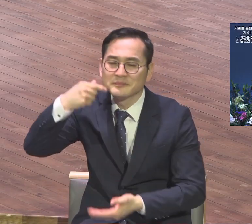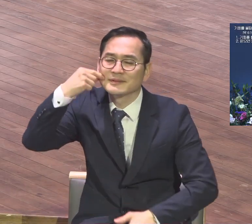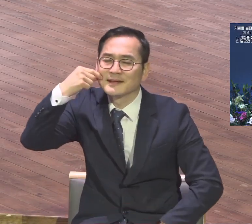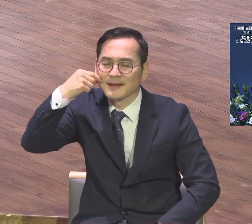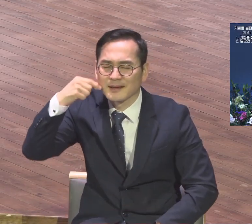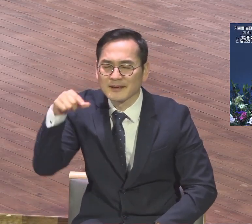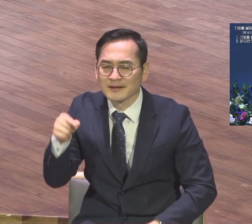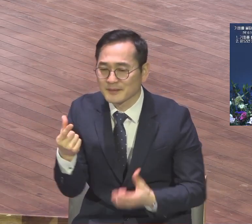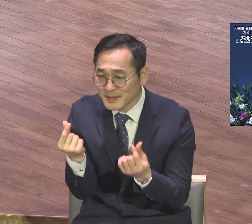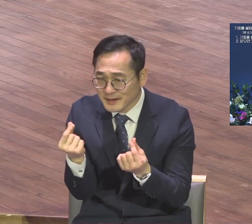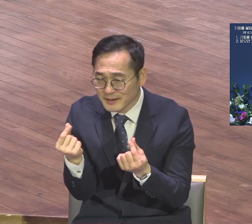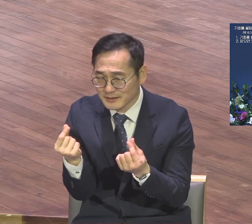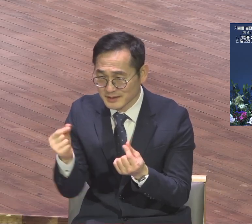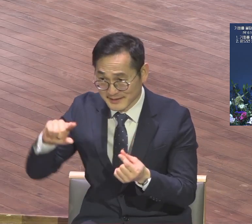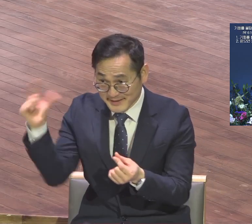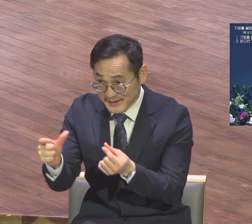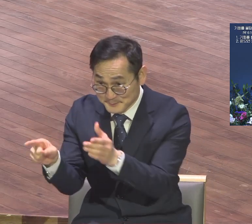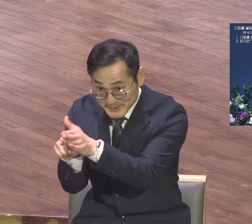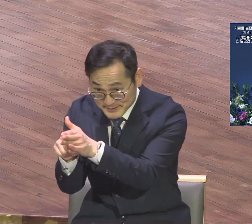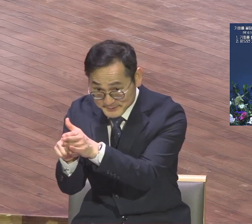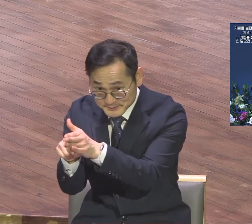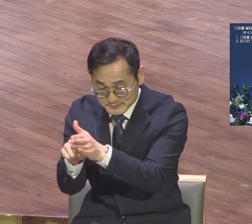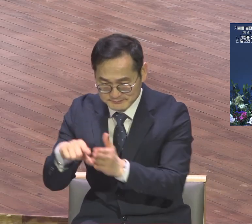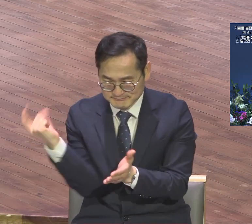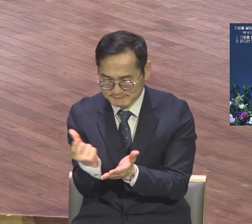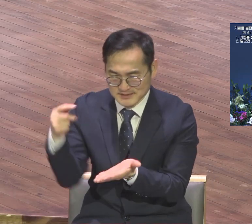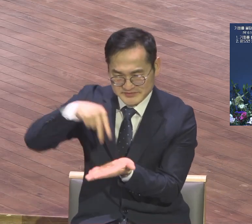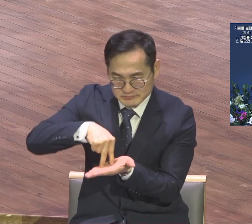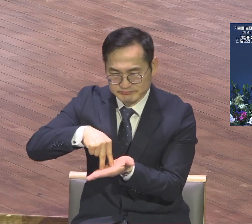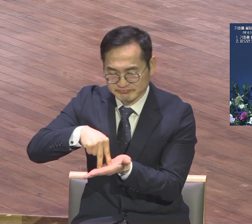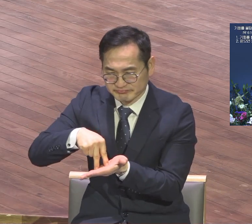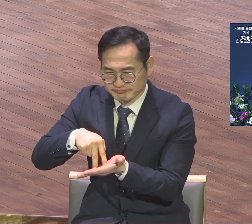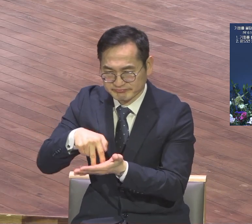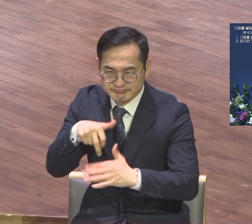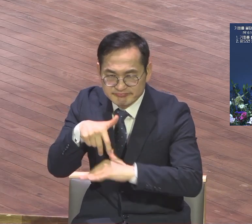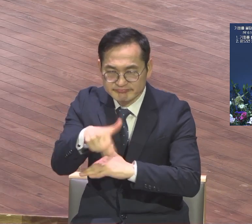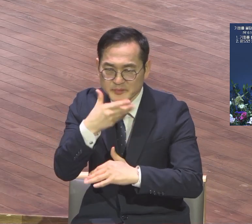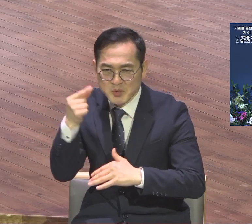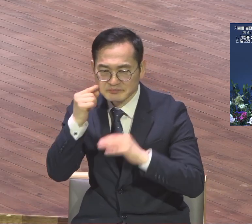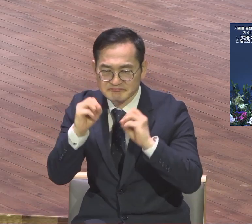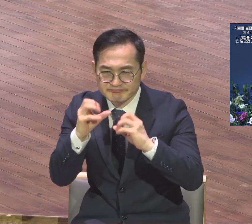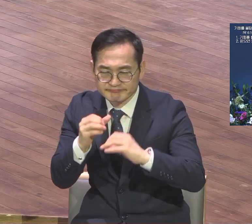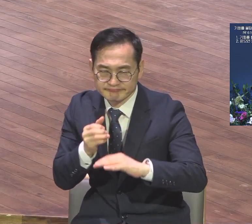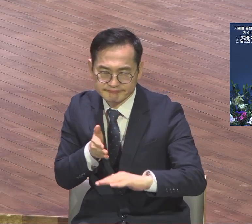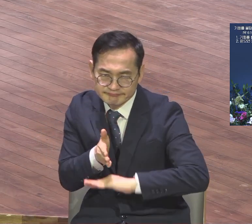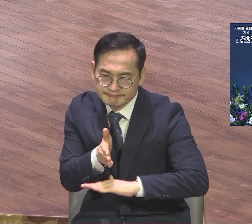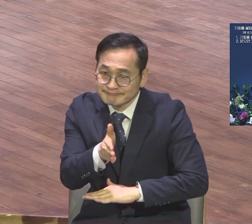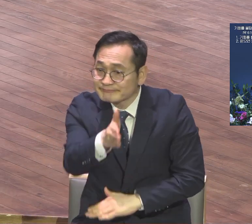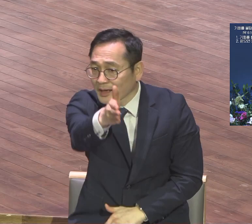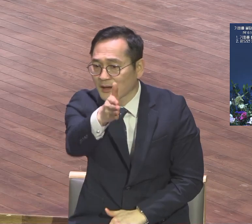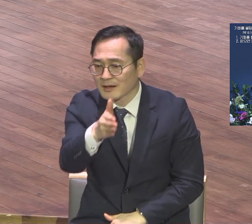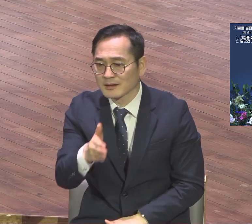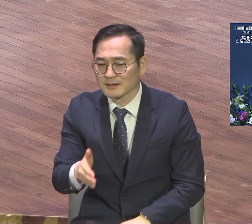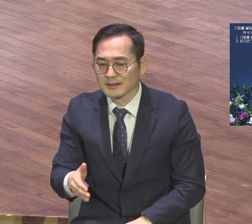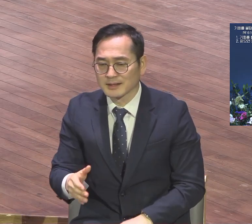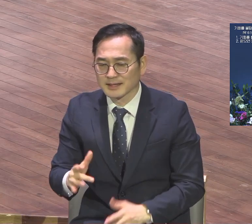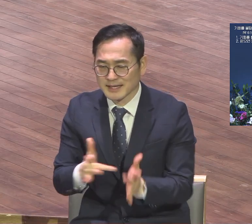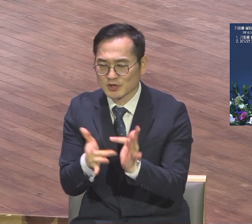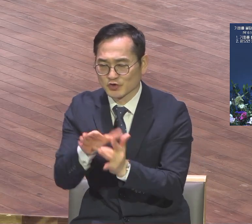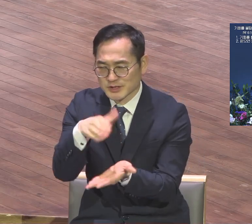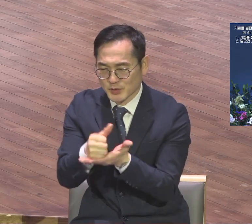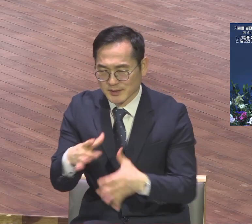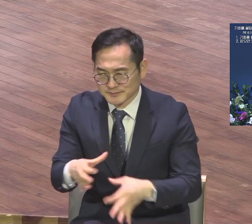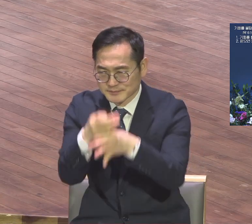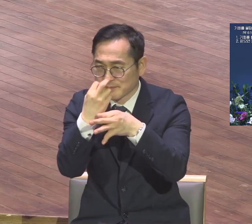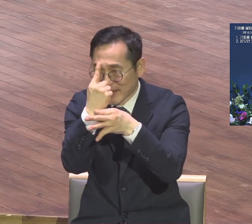모든 성도들 굳건한 믿음 가지고 굳게 서는 견고한 그리스도 예수의 망대를 세우는 절대 믿음의 사람들